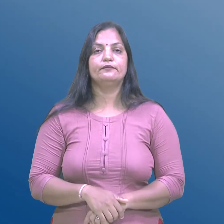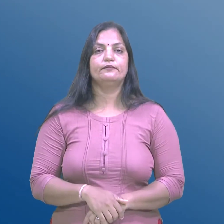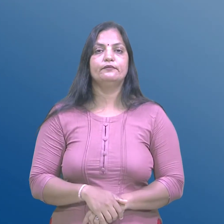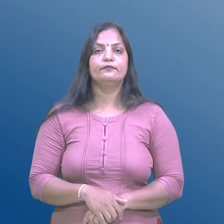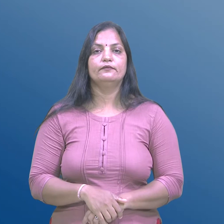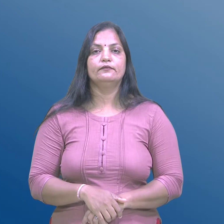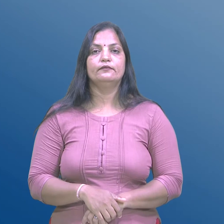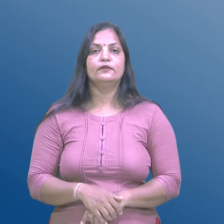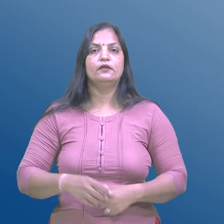વાહન વ્યવહાર વ્યવસ્થા